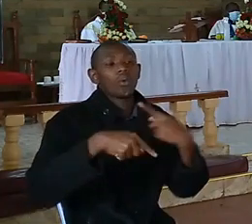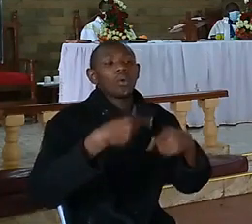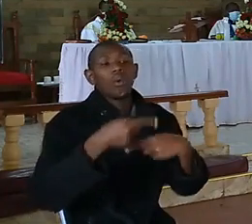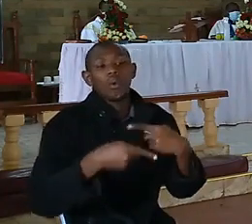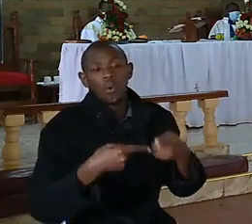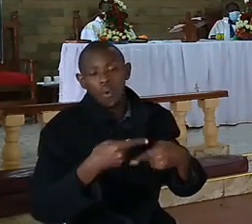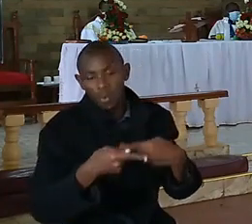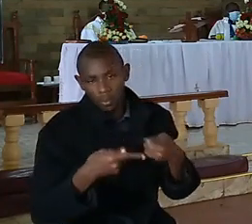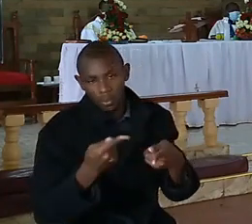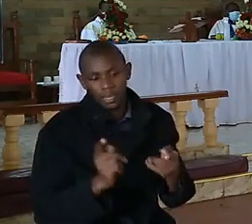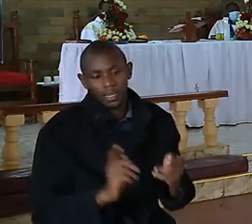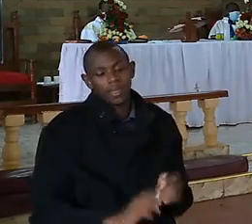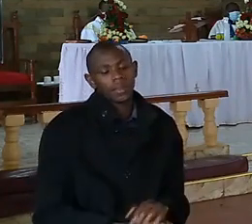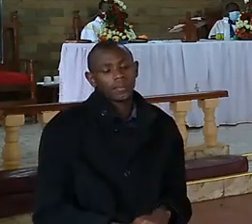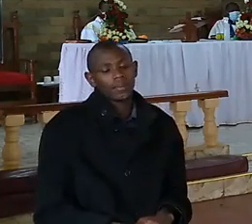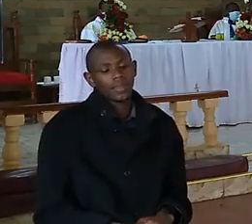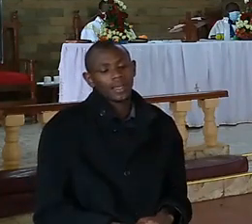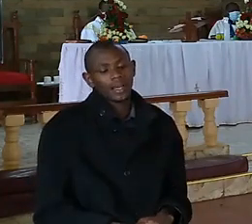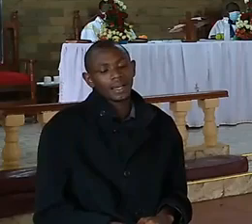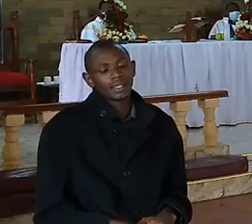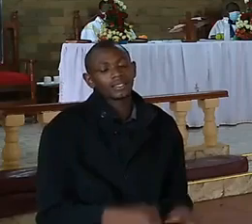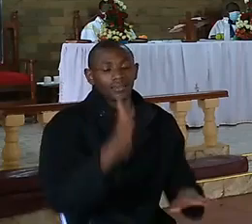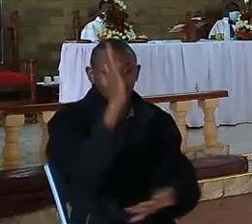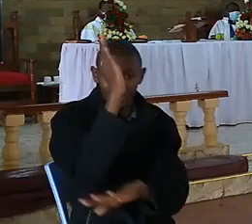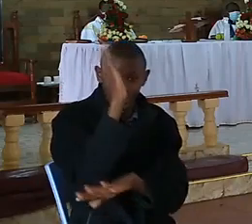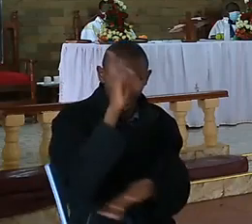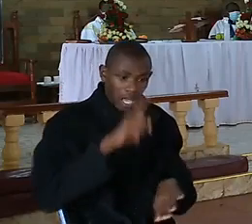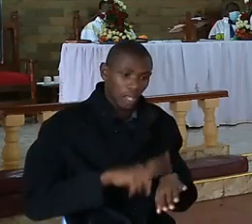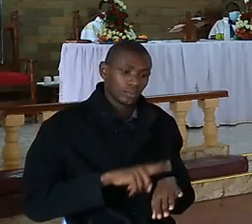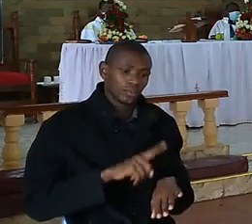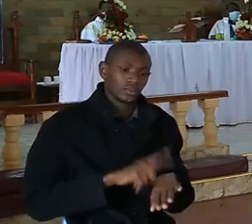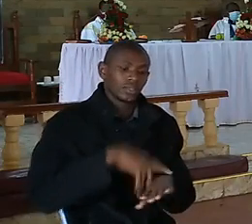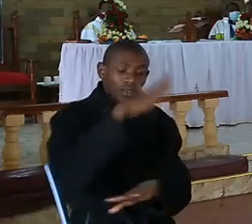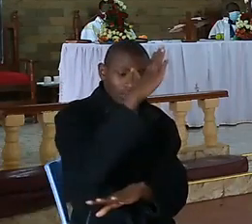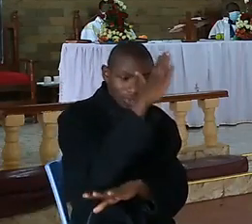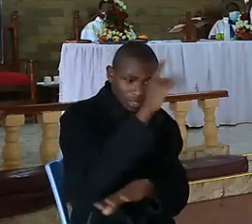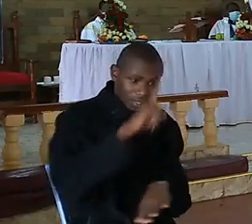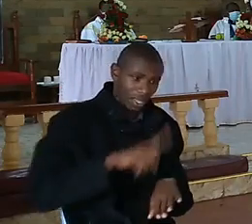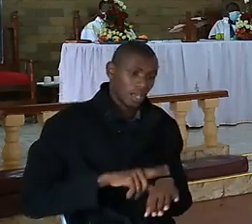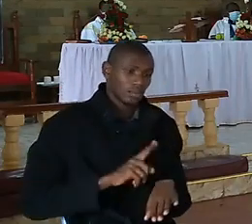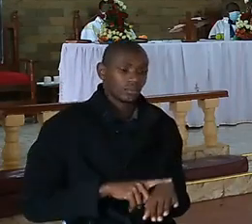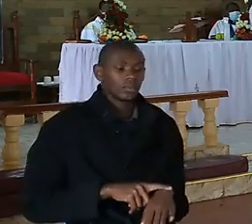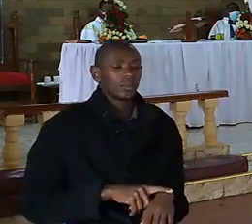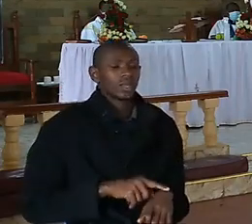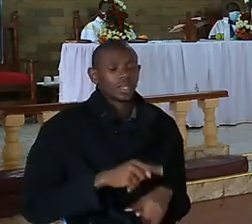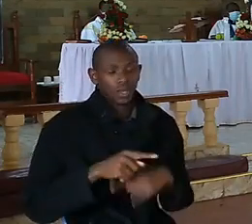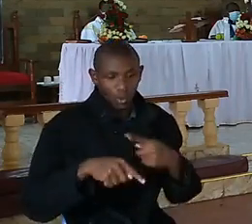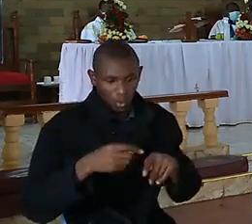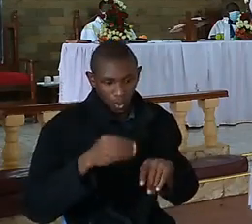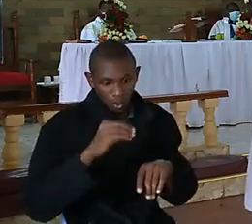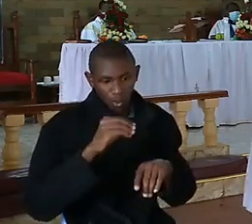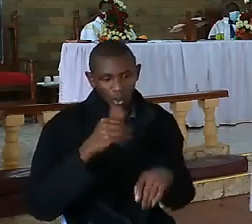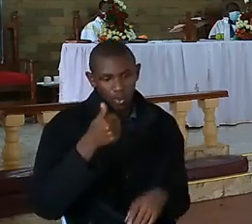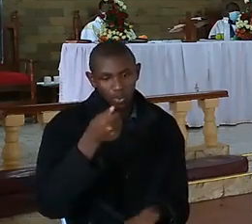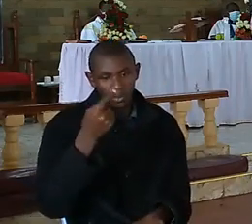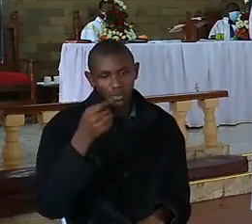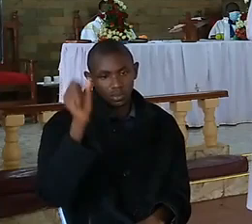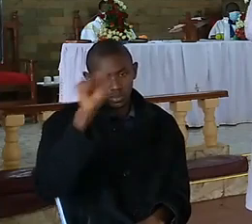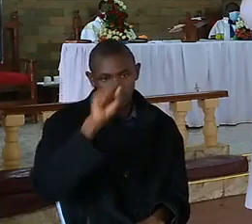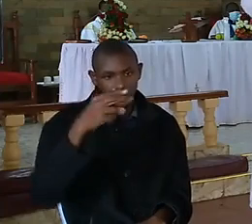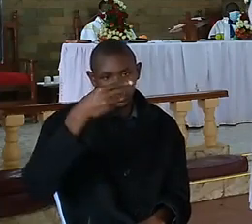ungi na kwari gathai ni ka hwaini na nigetha maringe na iria hwaini ucio ni tukuona ni